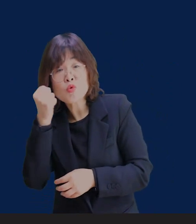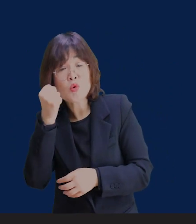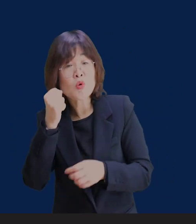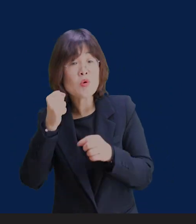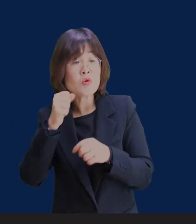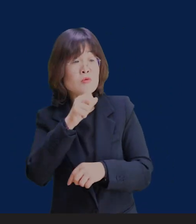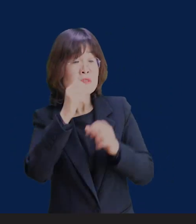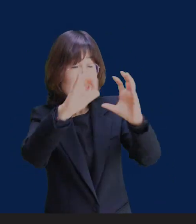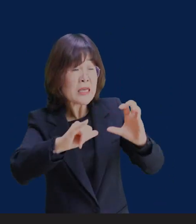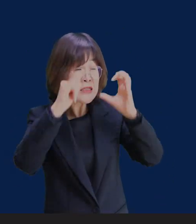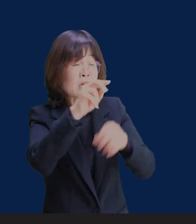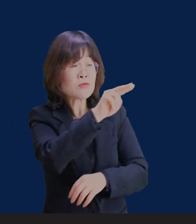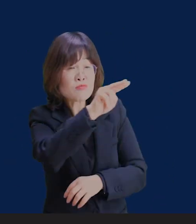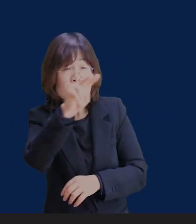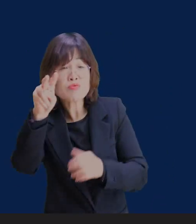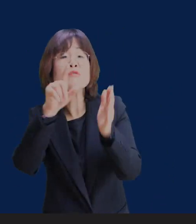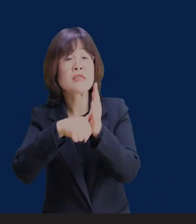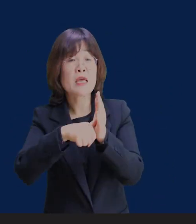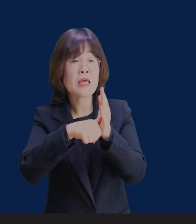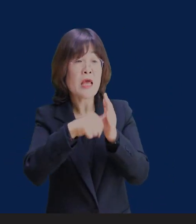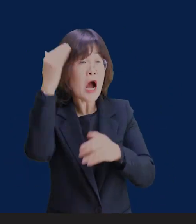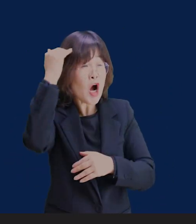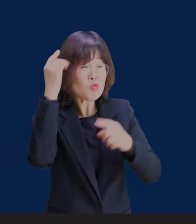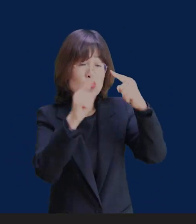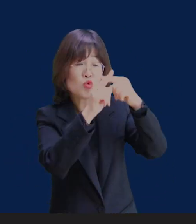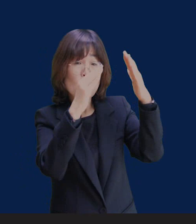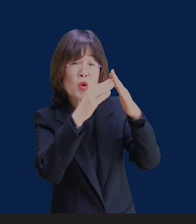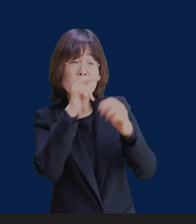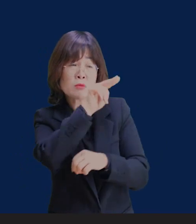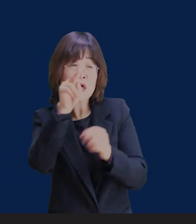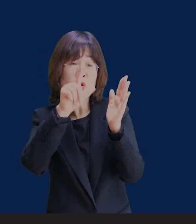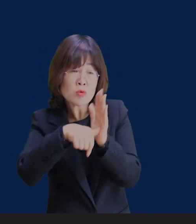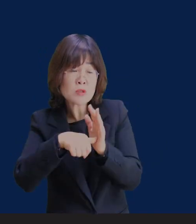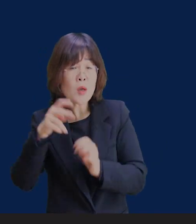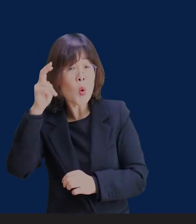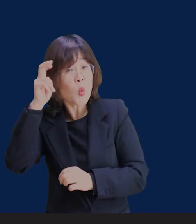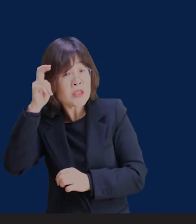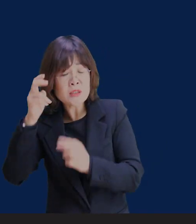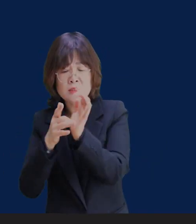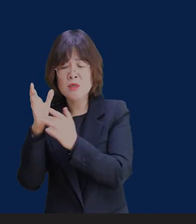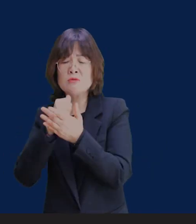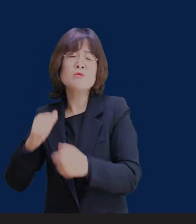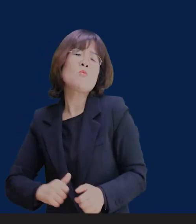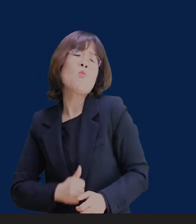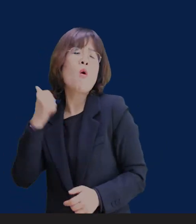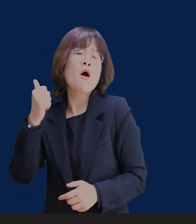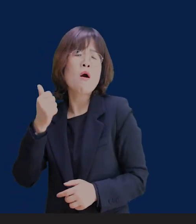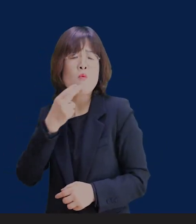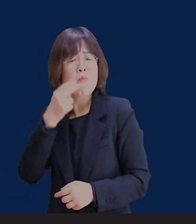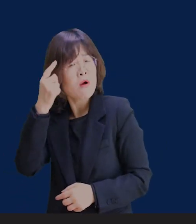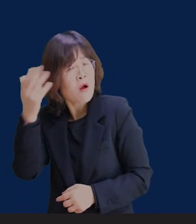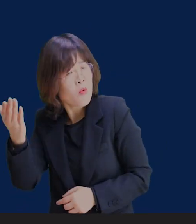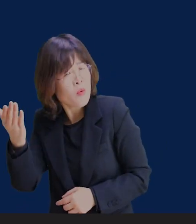눈으로 지금의 우리 주님 보실 때에 혹시 분노하실 부분 없을까요?